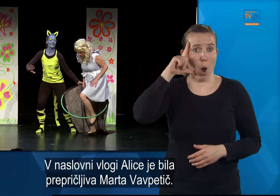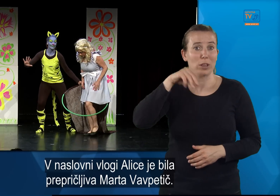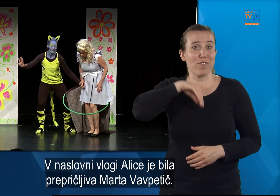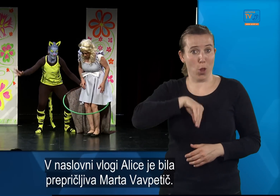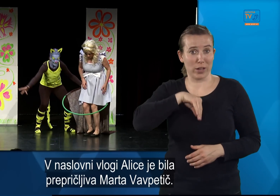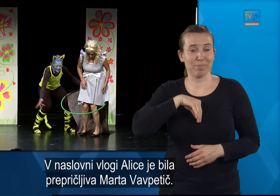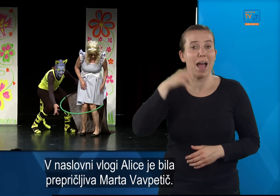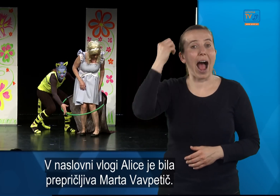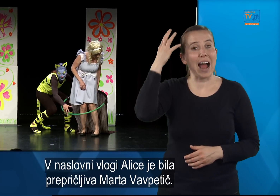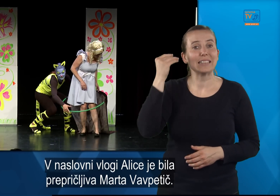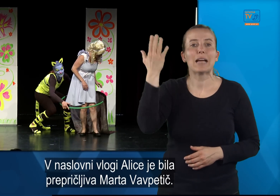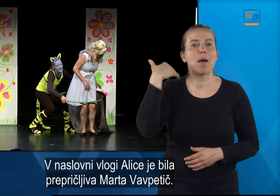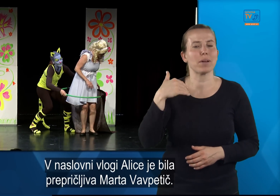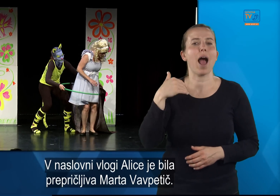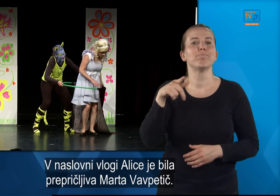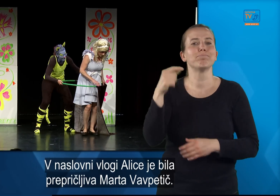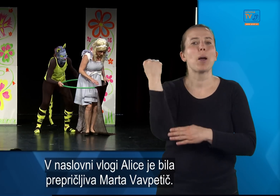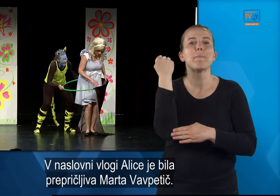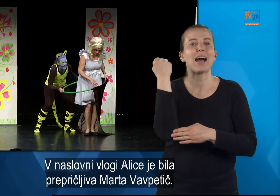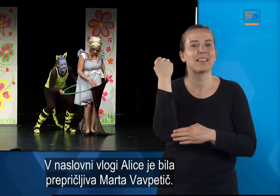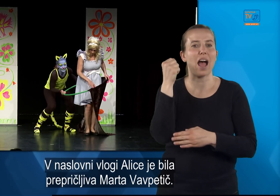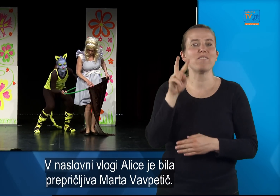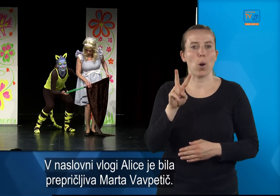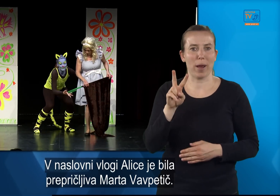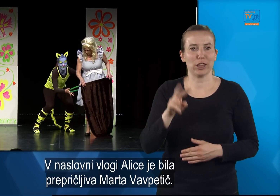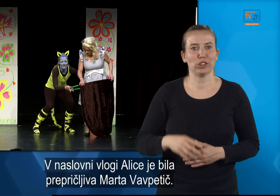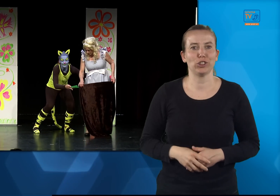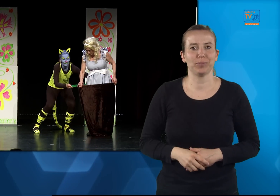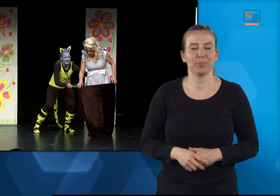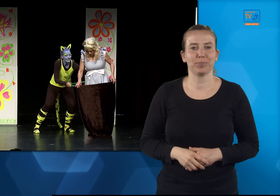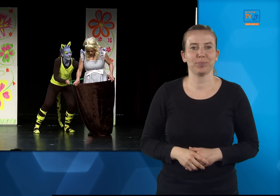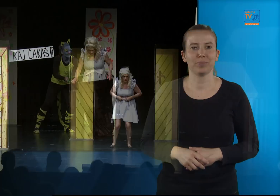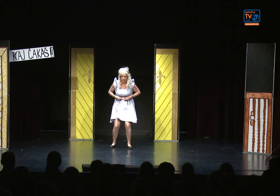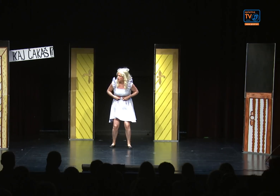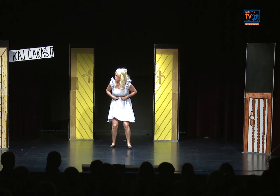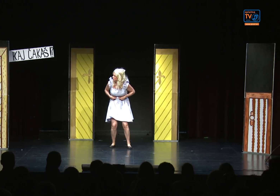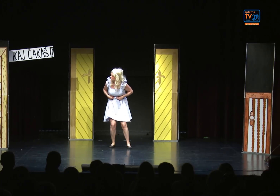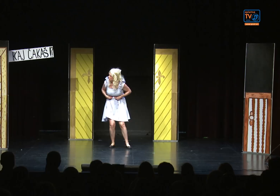V naslovni vlogi Alice je prepričljiva Marta Vavpetič.